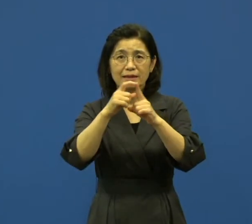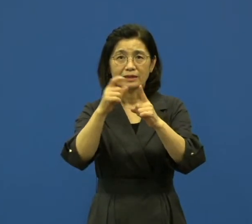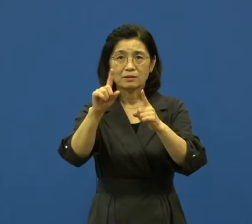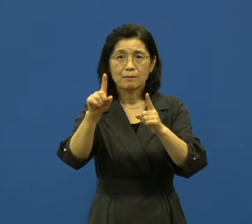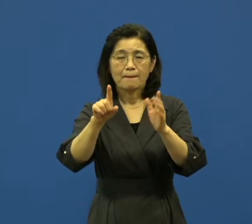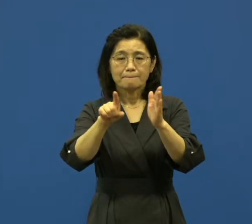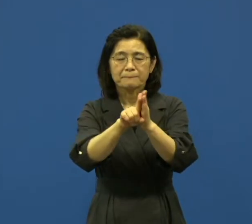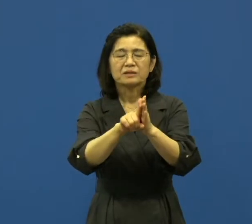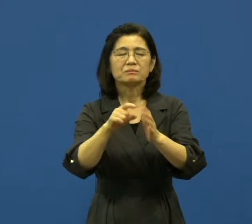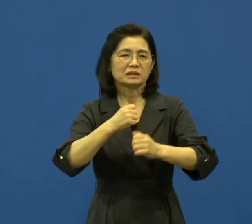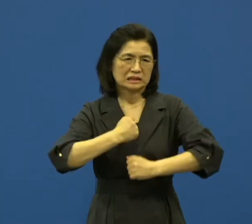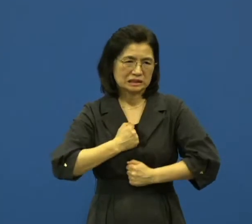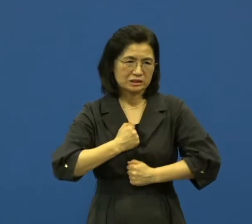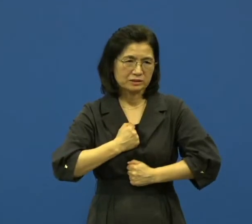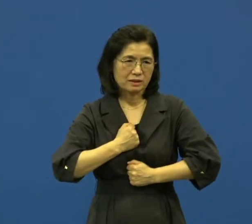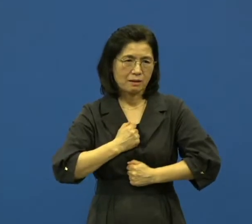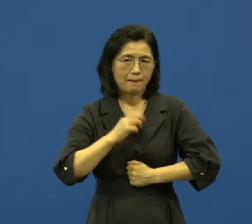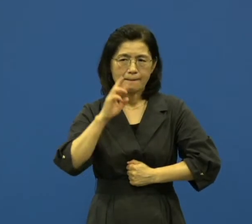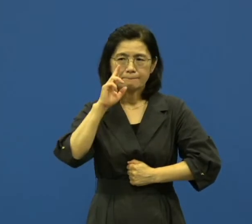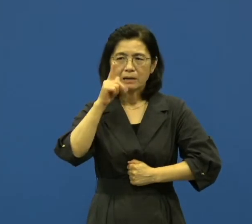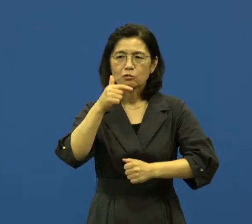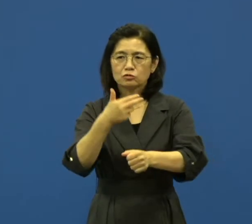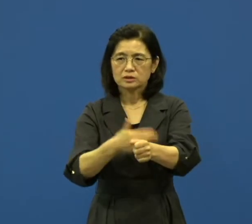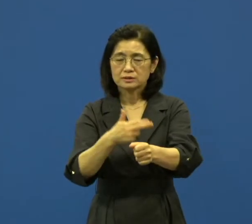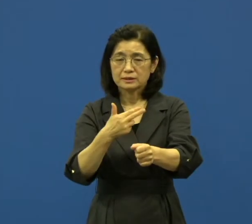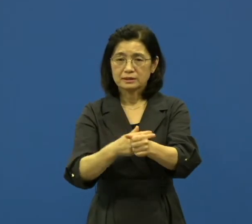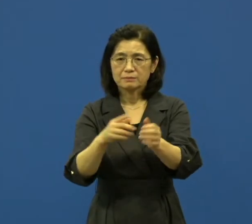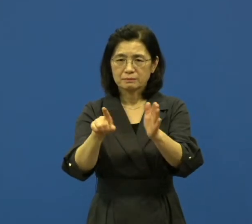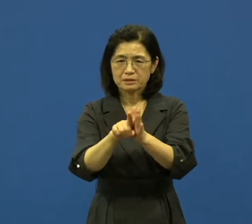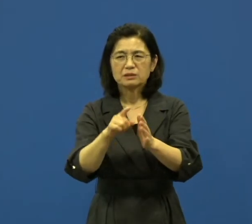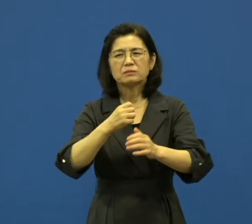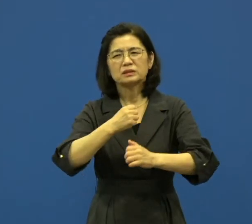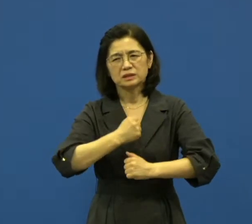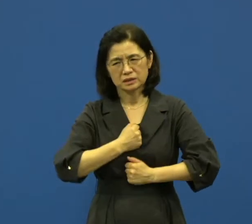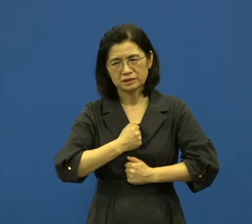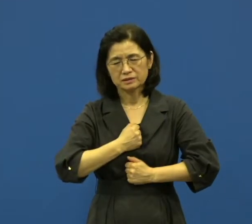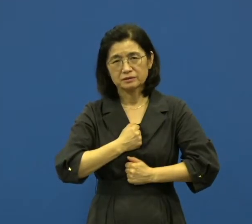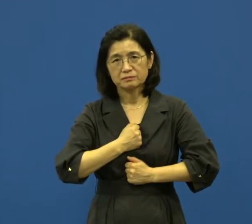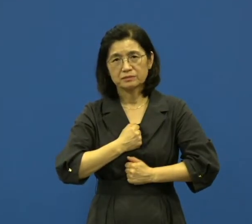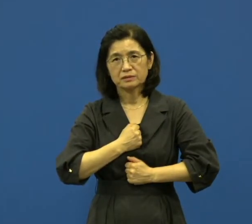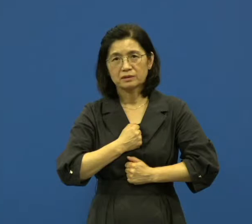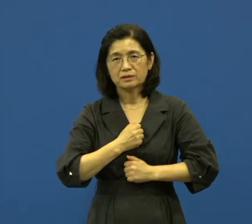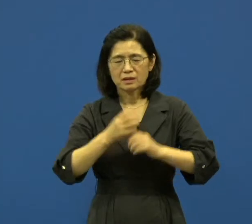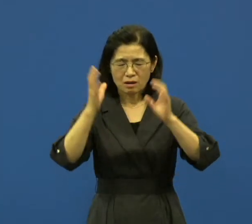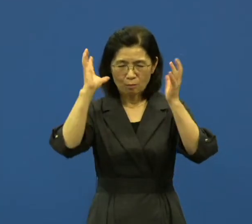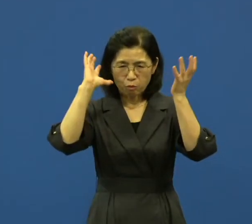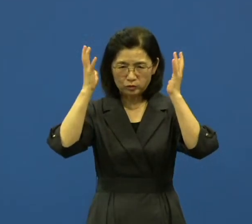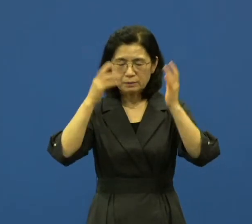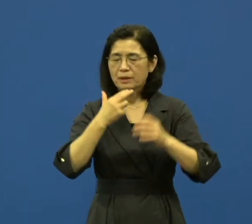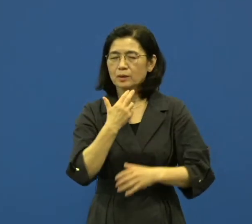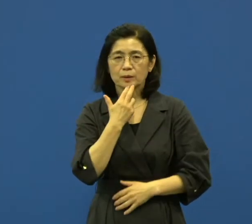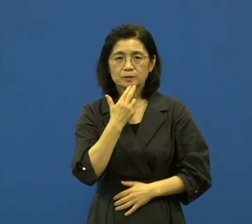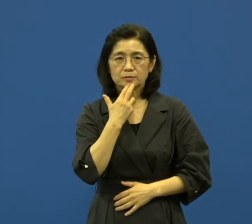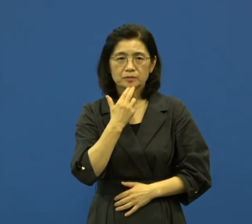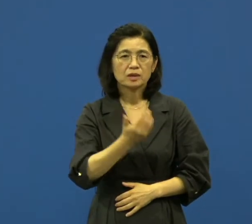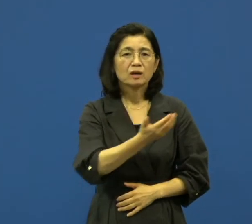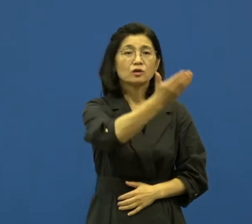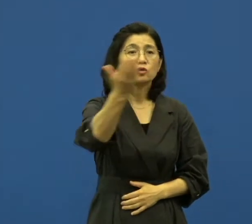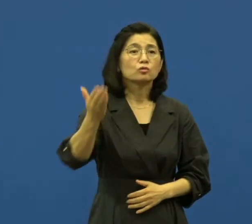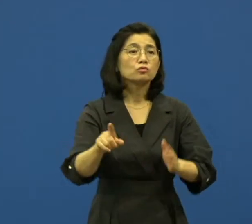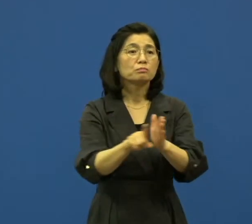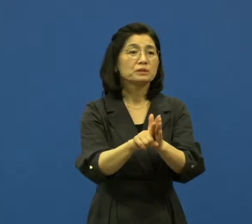믿음을 지켰다는 거예요. 믿음만 지키면 되는 거예요. 복잡한 거 하나도 없어요. 믿음을 지키시면 돼요.